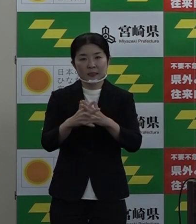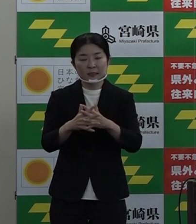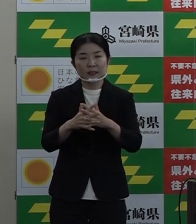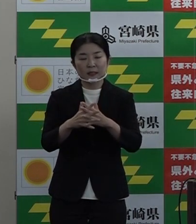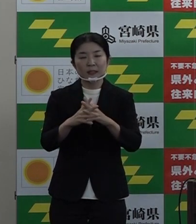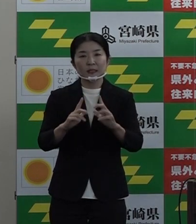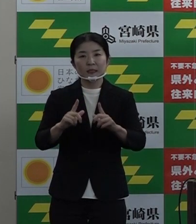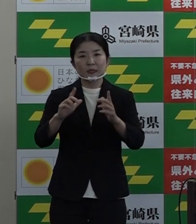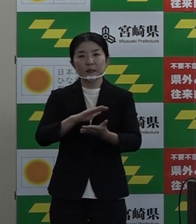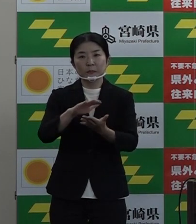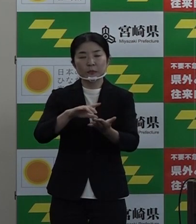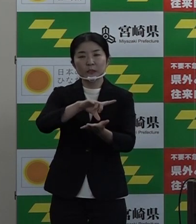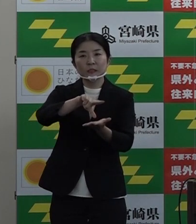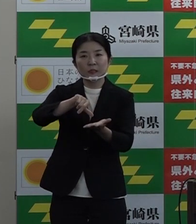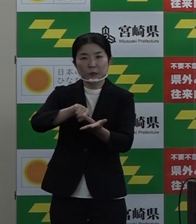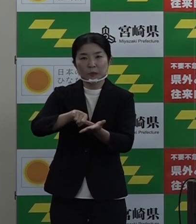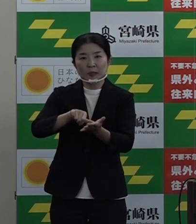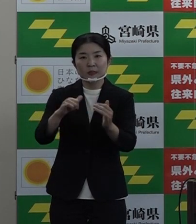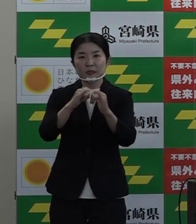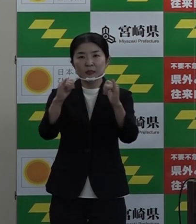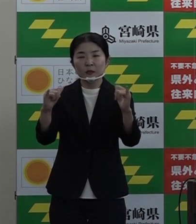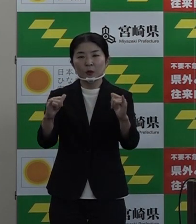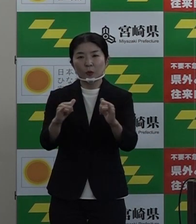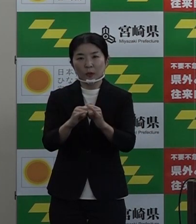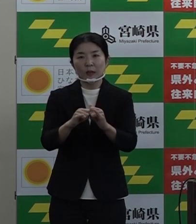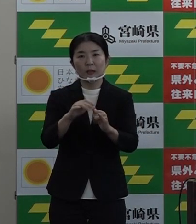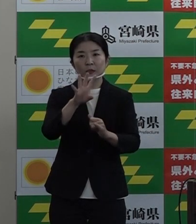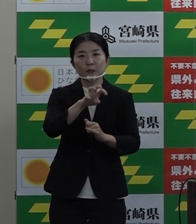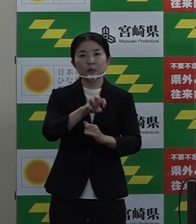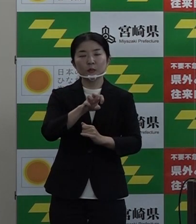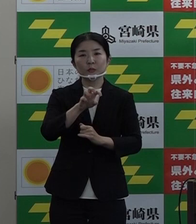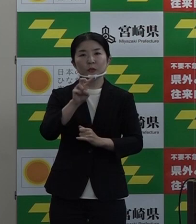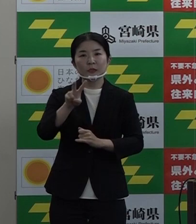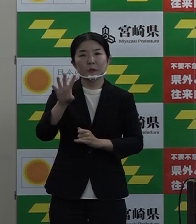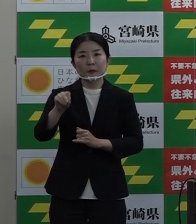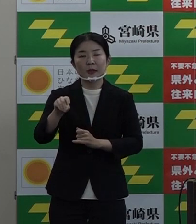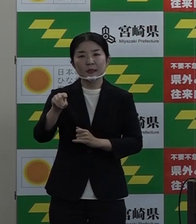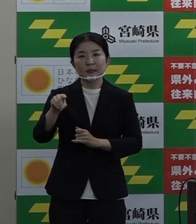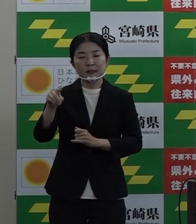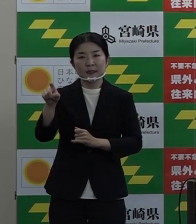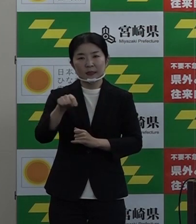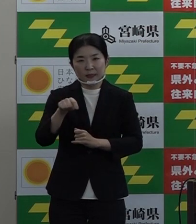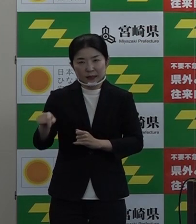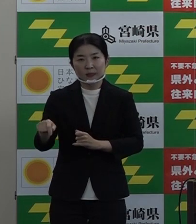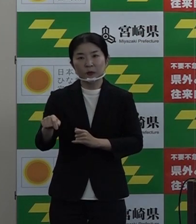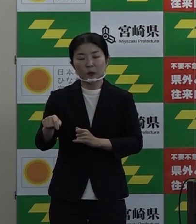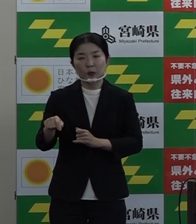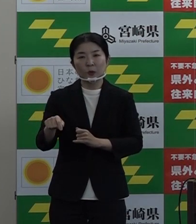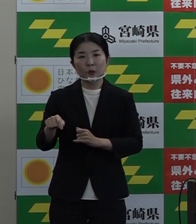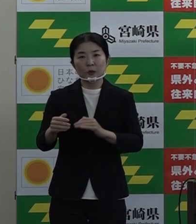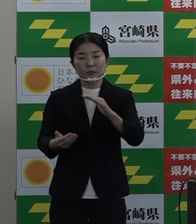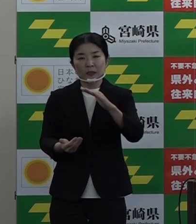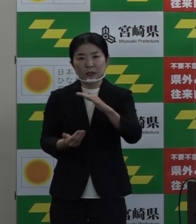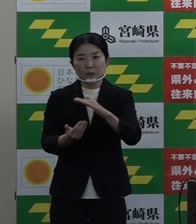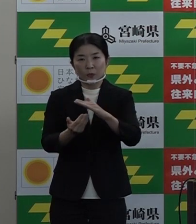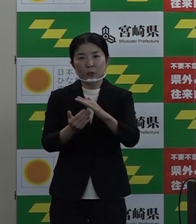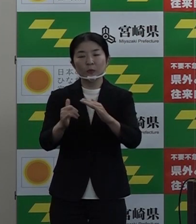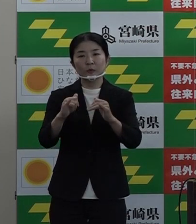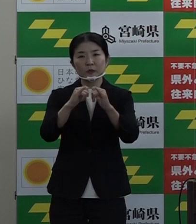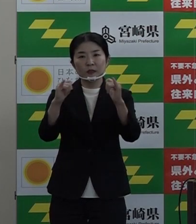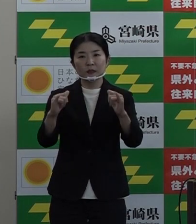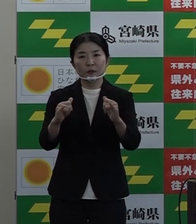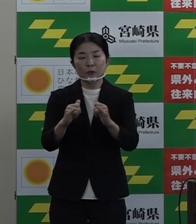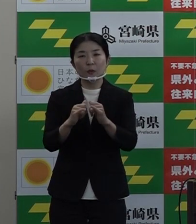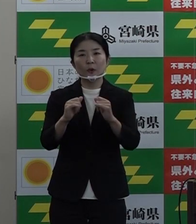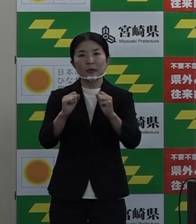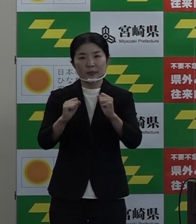諸方圏域、人口でいうと42万3000人という最大の人口規模を抱えてお